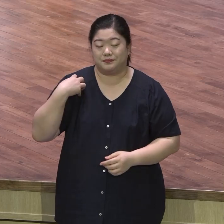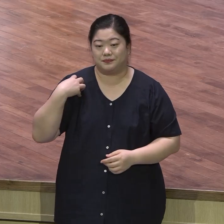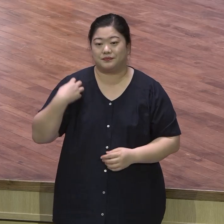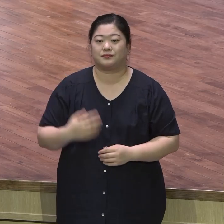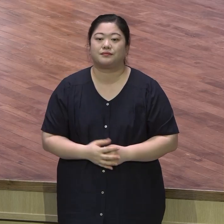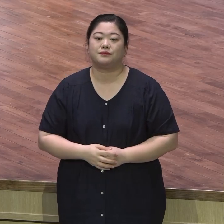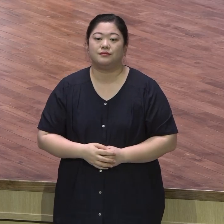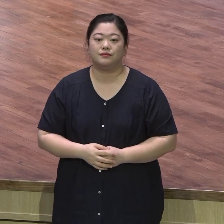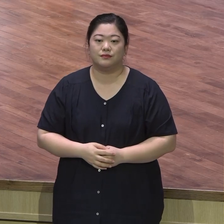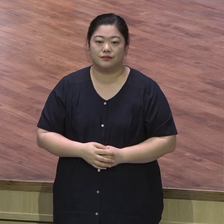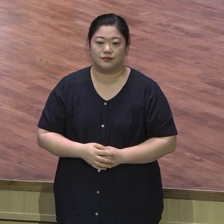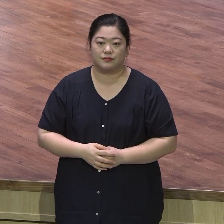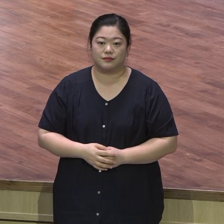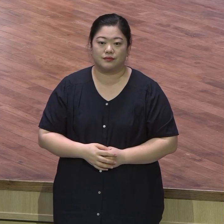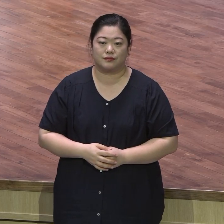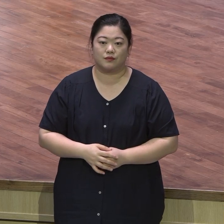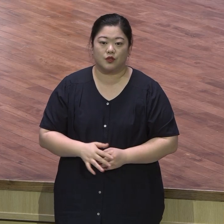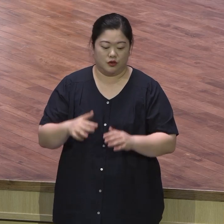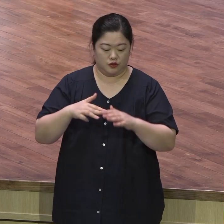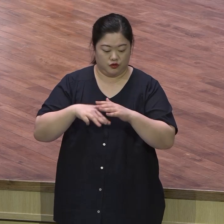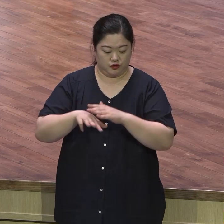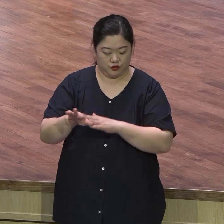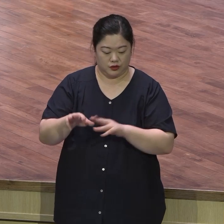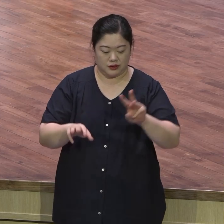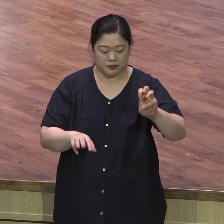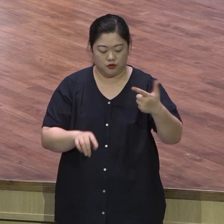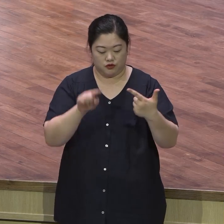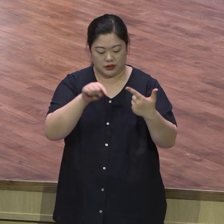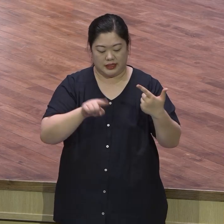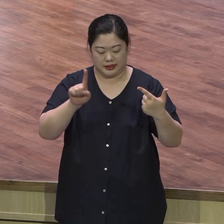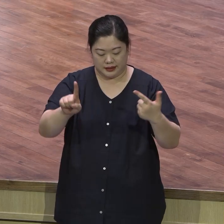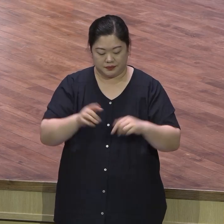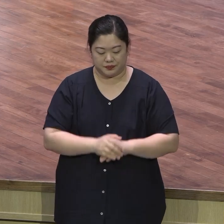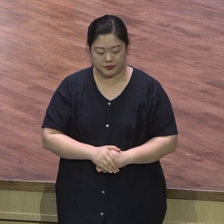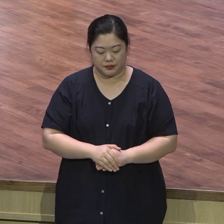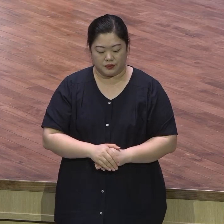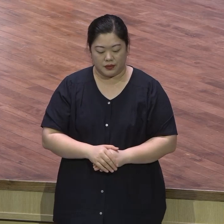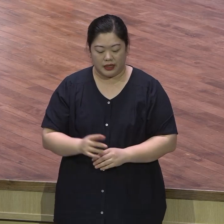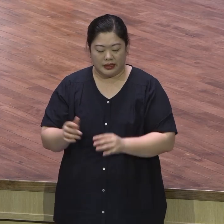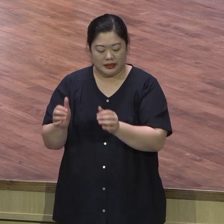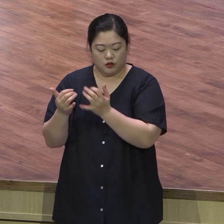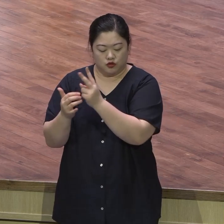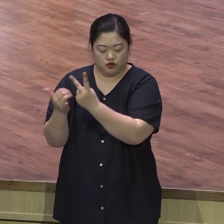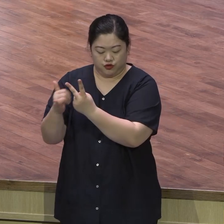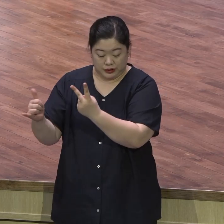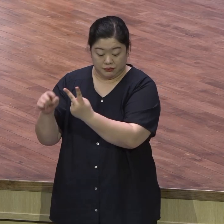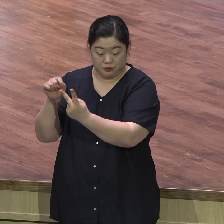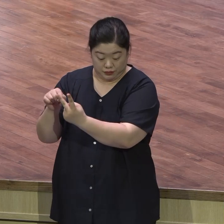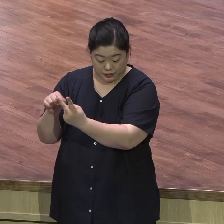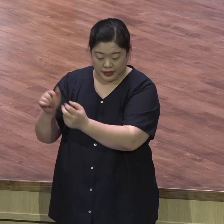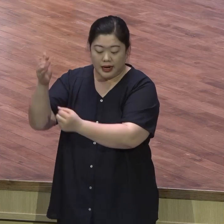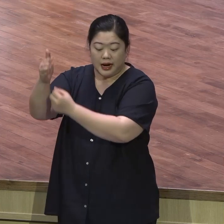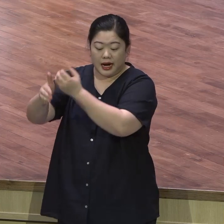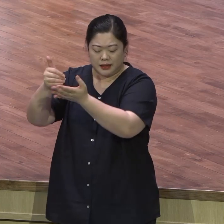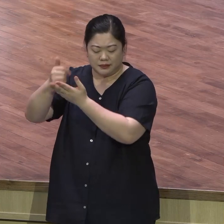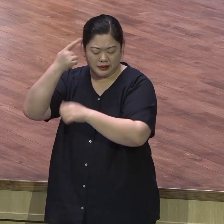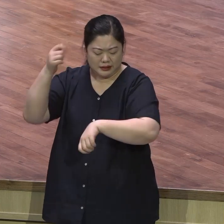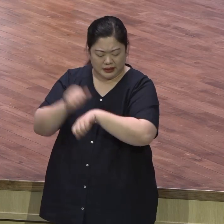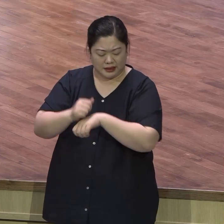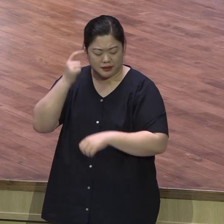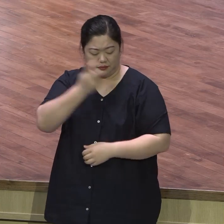읽어보겠습니다. 불살렐과 올리압과 및 마음이 지혜로운 사람 곧 여호와께서 지혜와